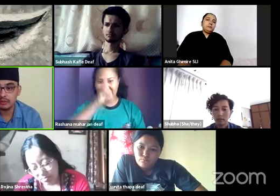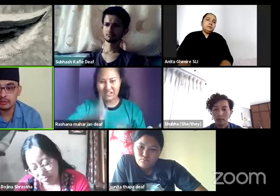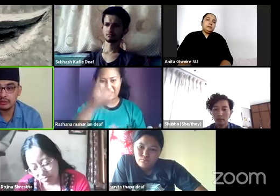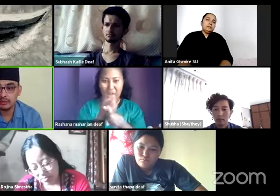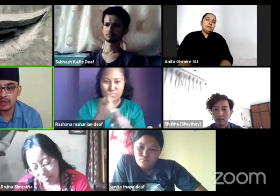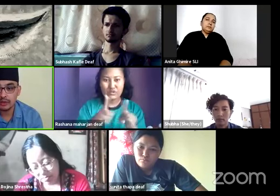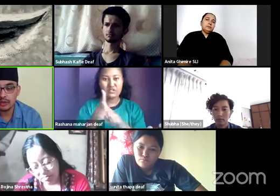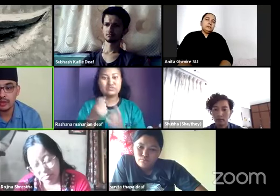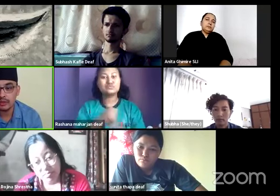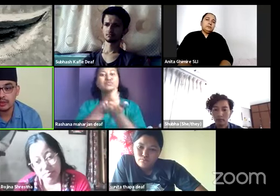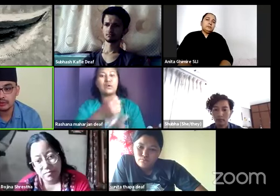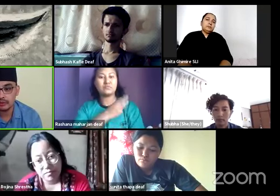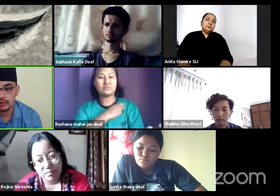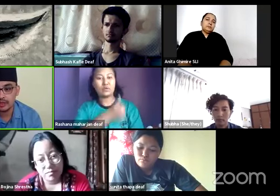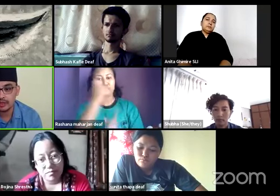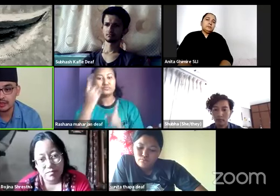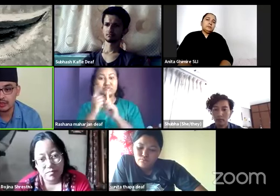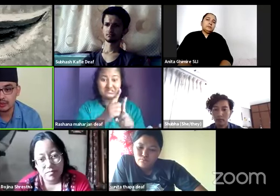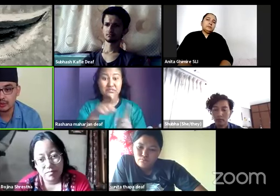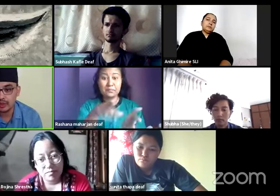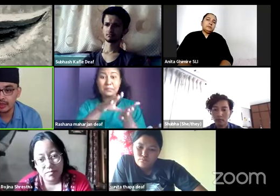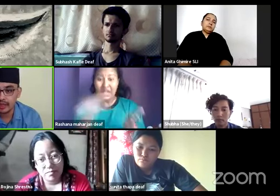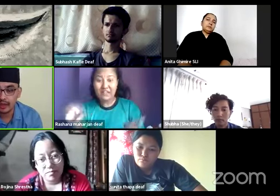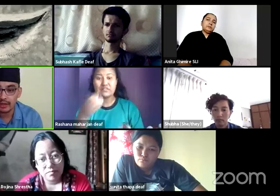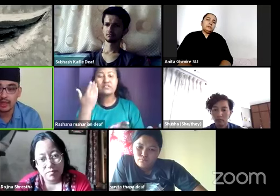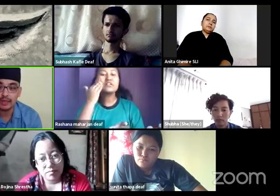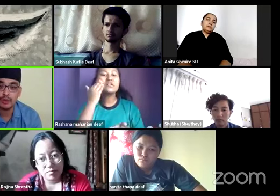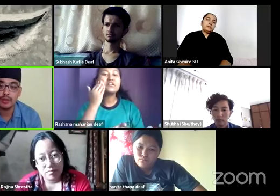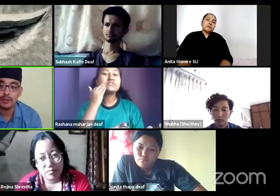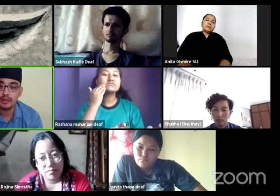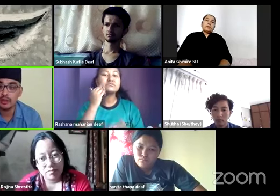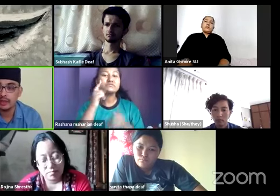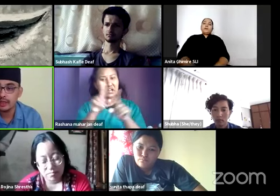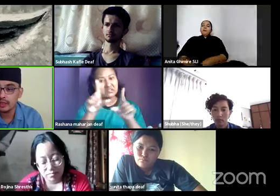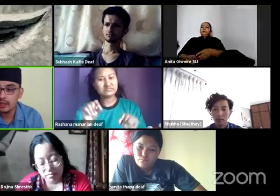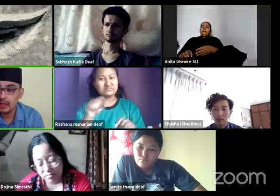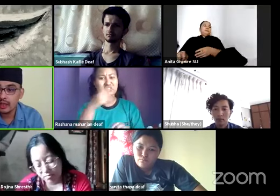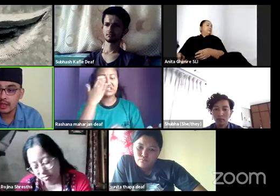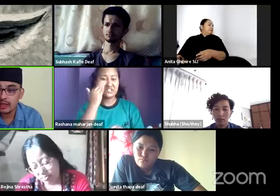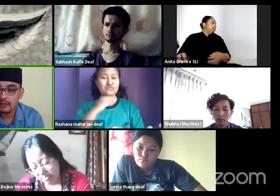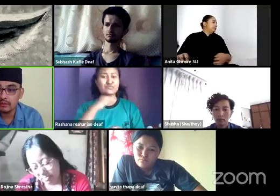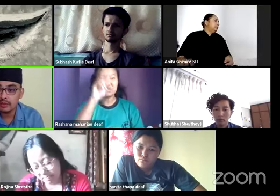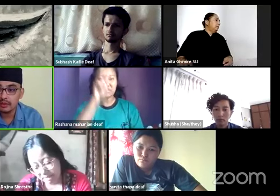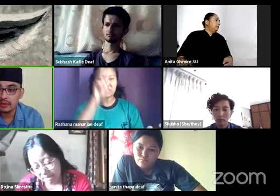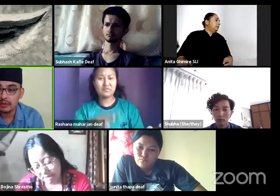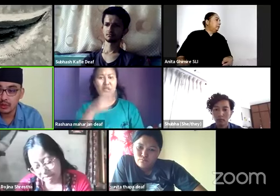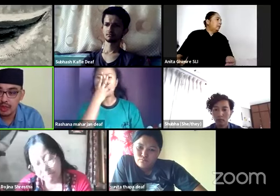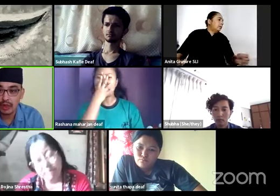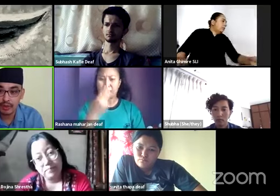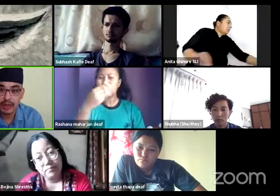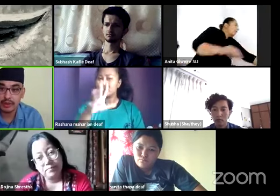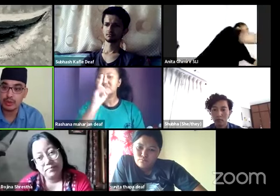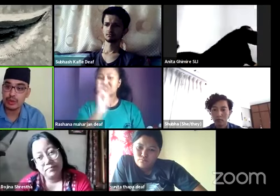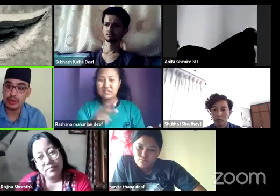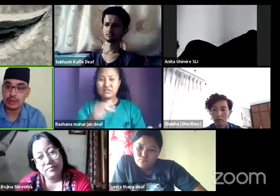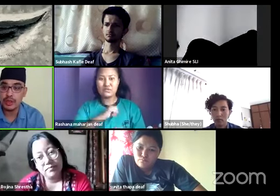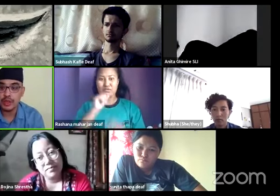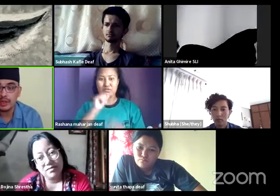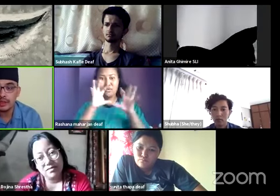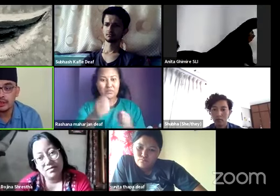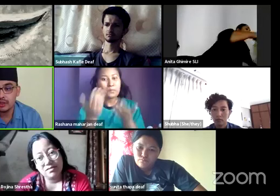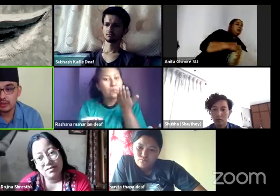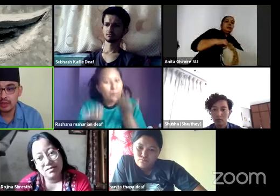अब उहाँहरूको पनि त अब एसएस हुने तरिका होला, के कुरा व्यक्त गर्ने हुन्छ होला उहाँको